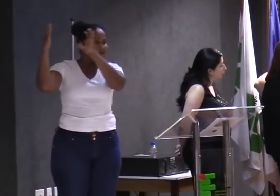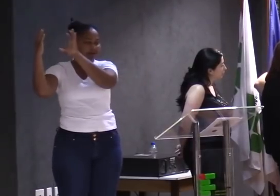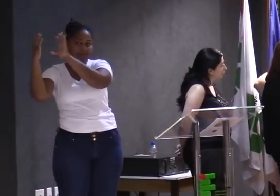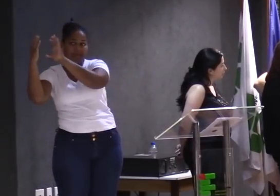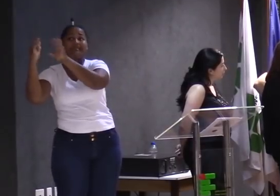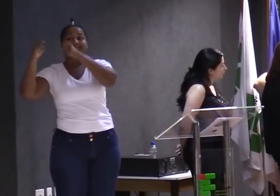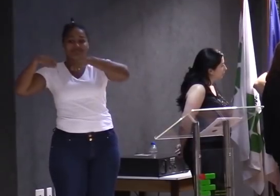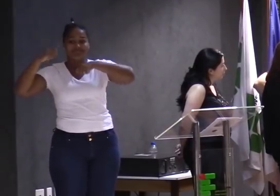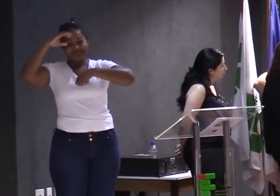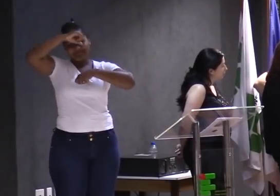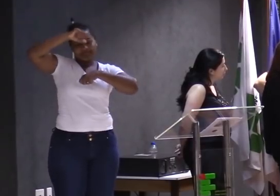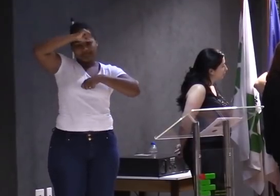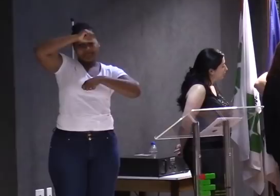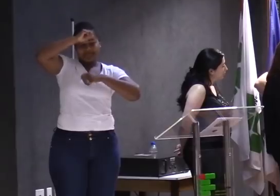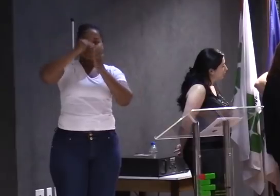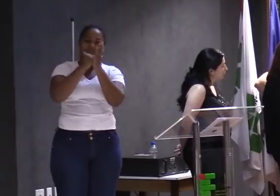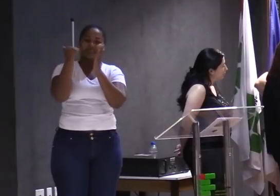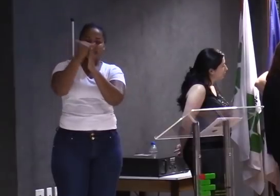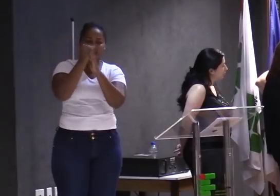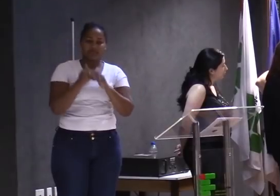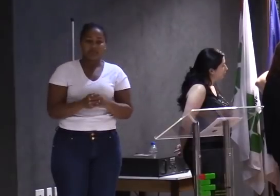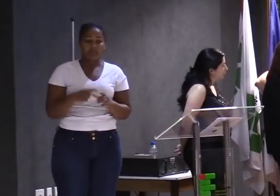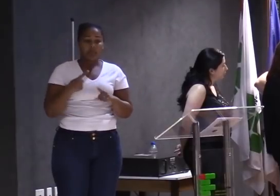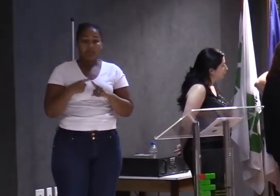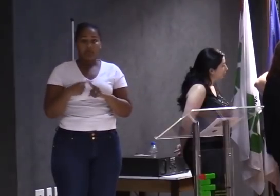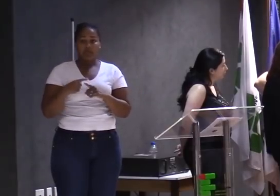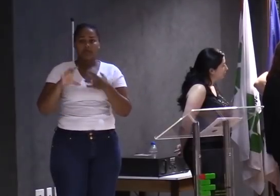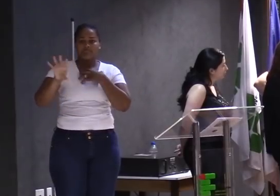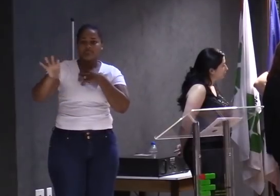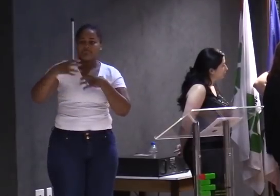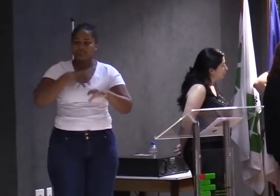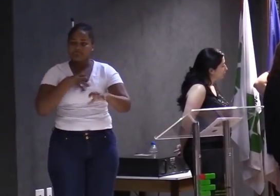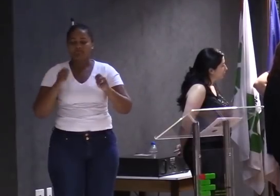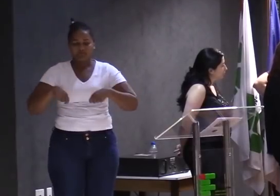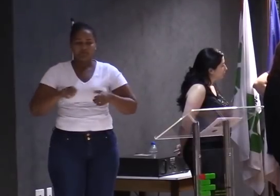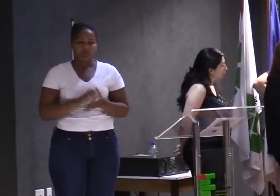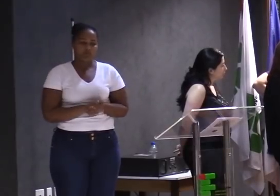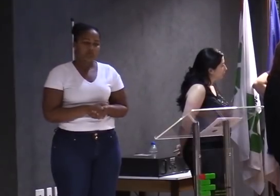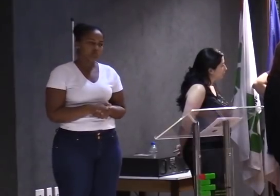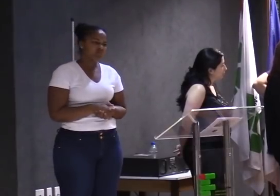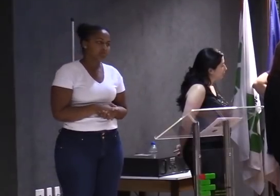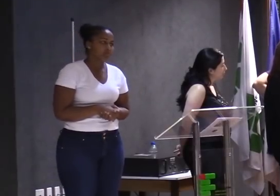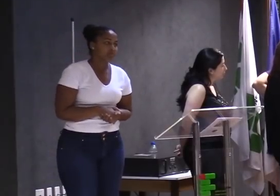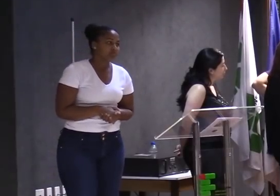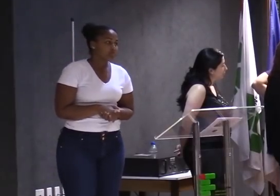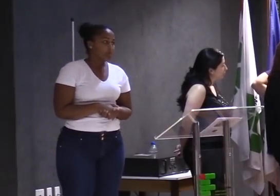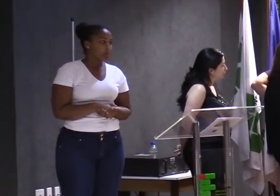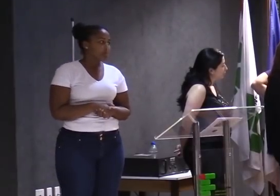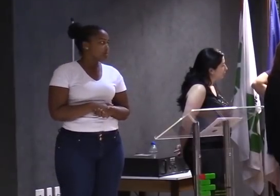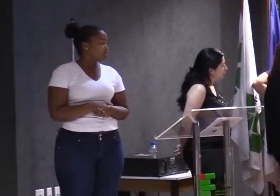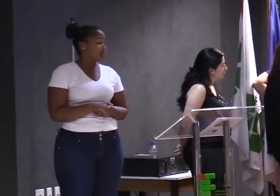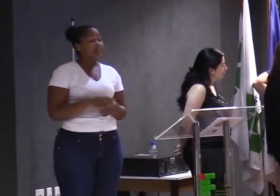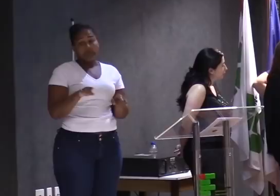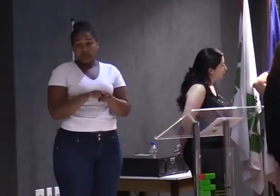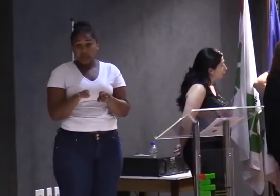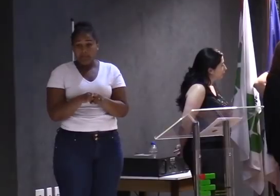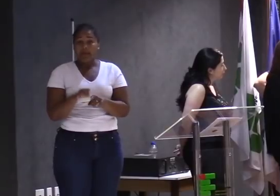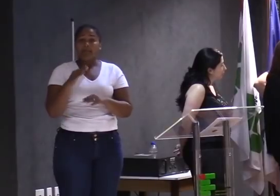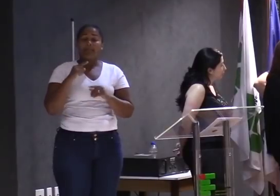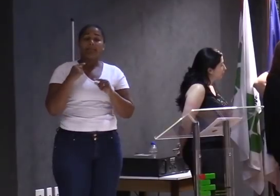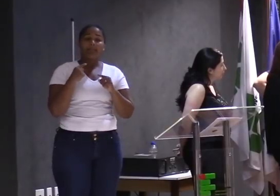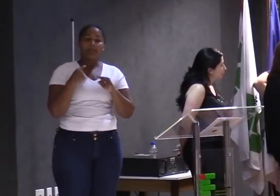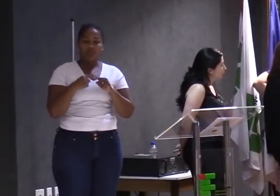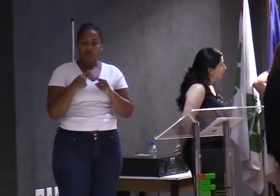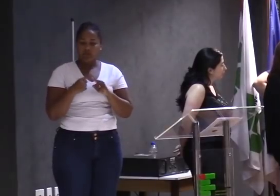aluno quer trabalhar individual, não quer consultar, e aquela coisa toda. E, aos poucos, né, ele vai desenvolvendo essa